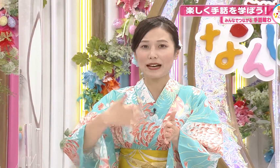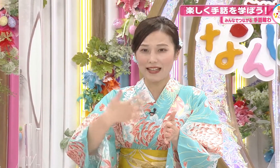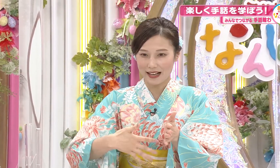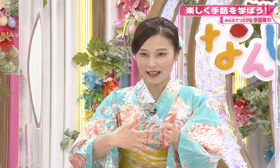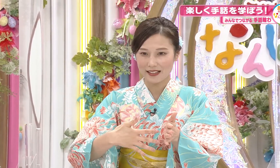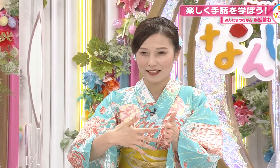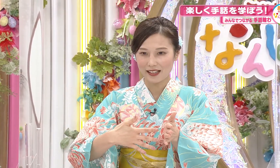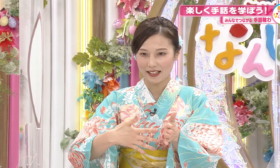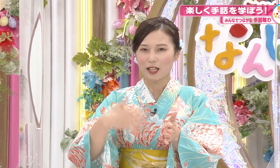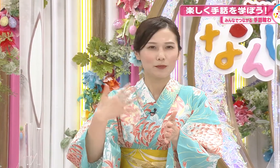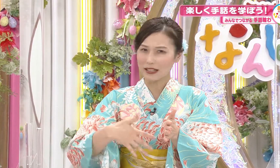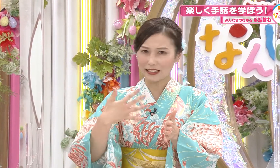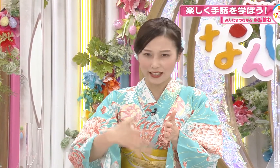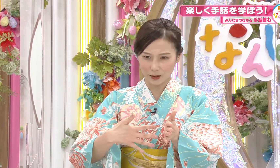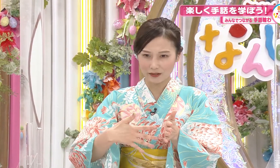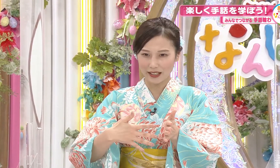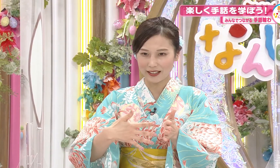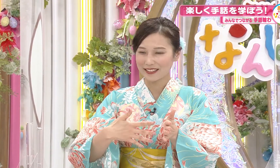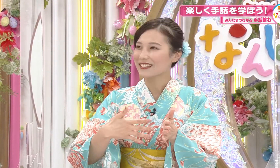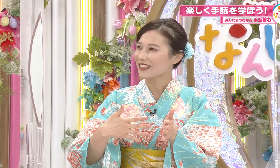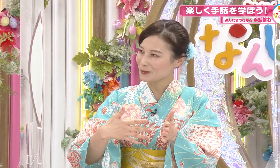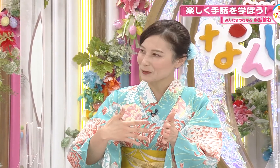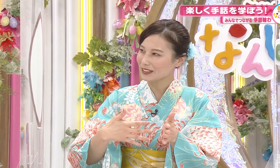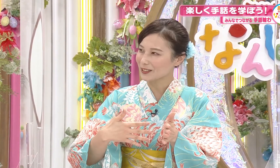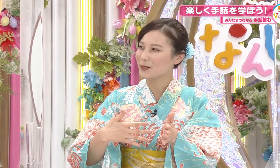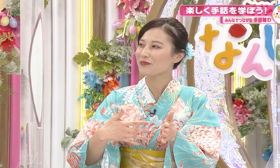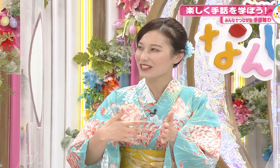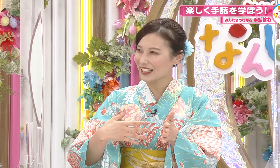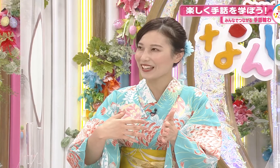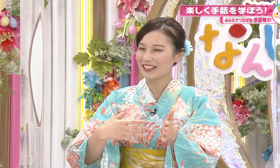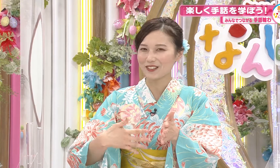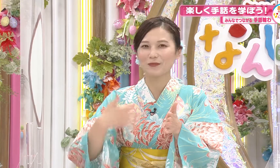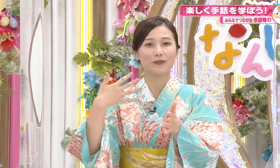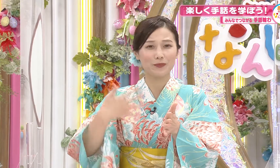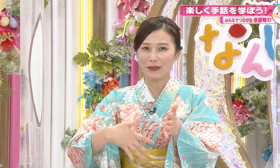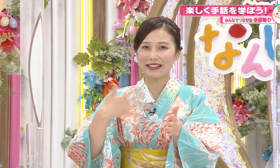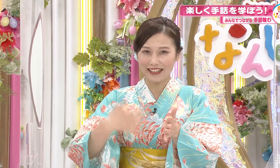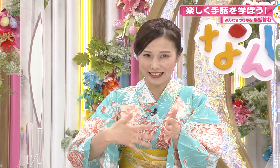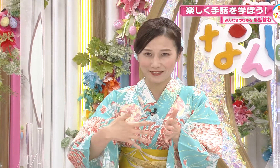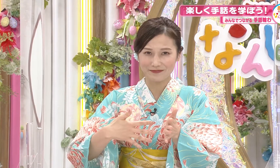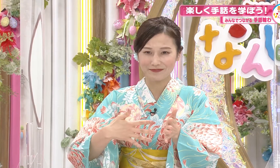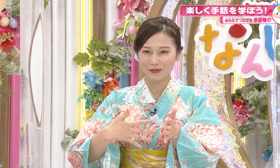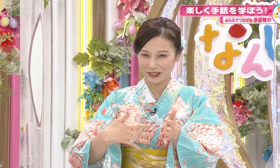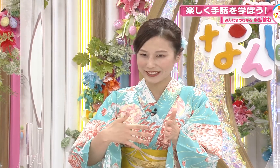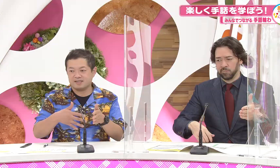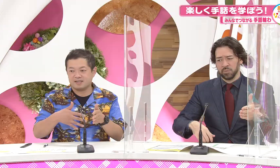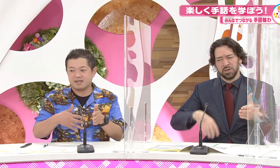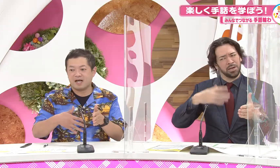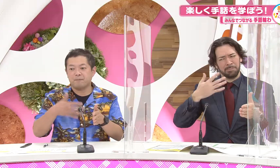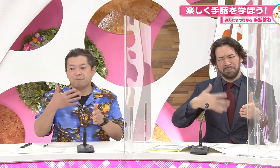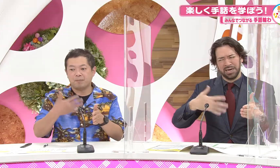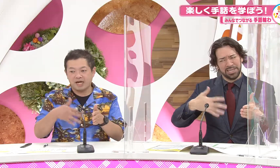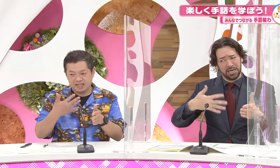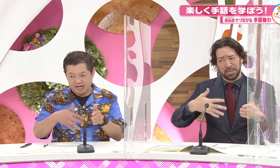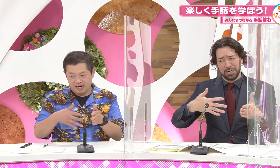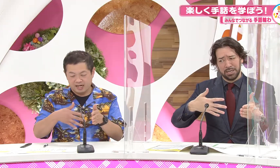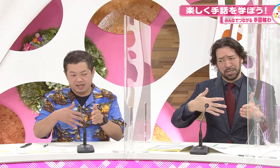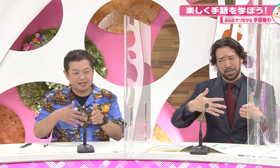はい、まだだよってやってみますよ、はい、せーの、まだ、もう一度、まだ、は